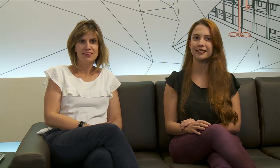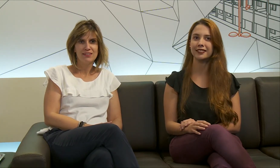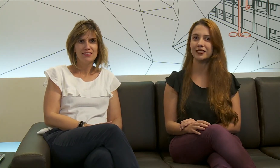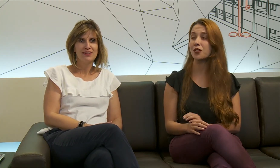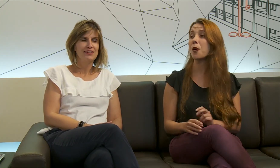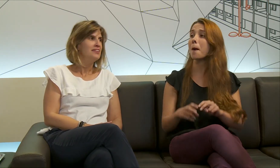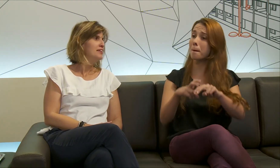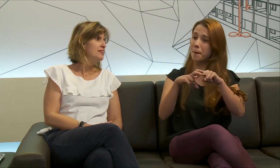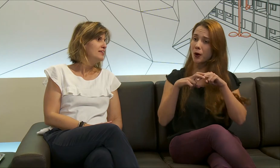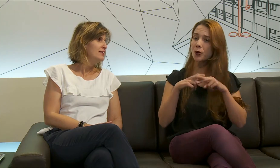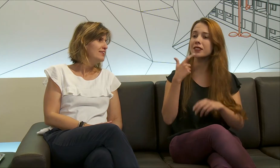brasileira.